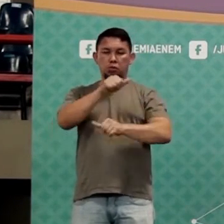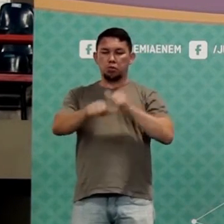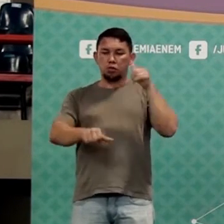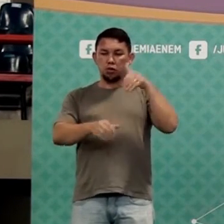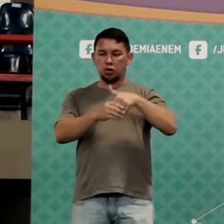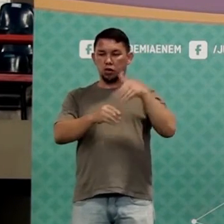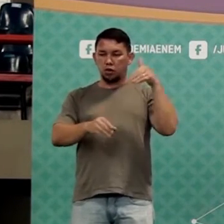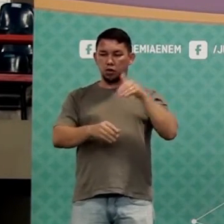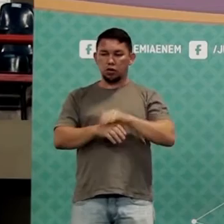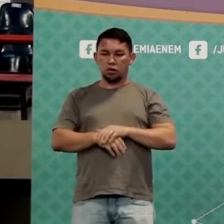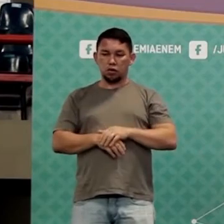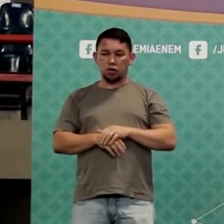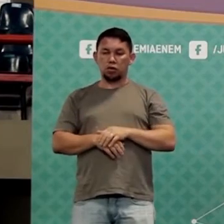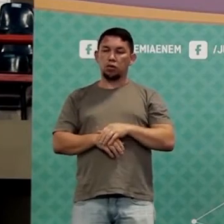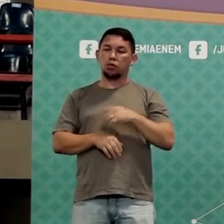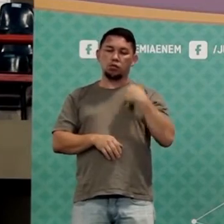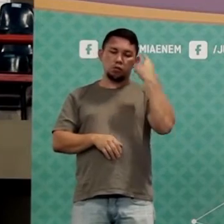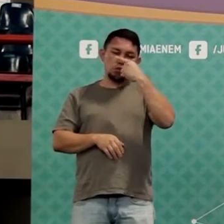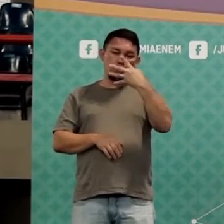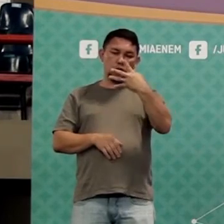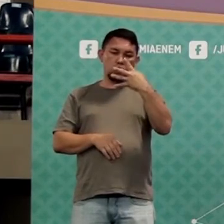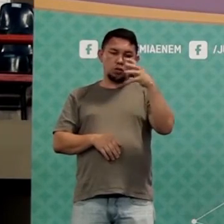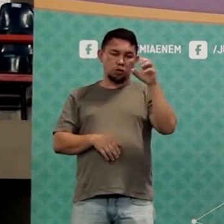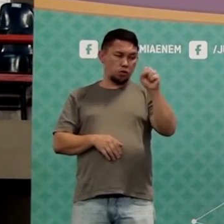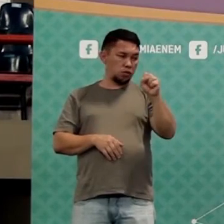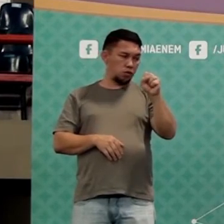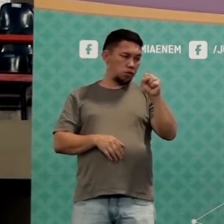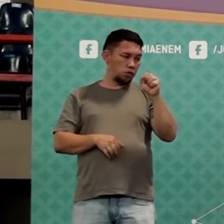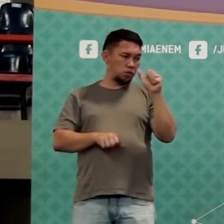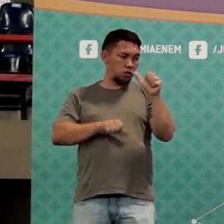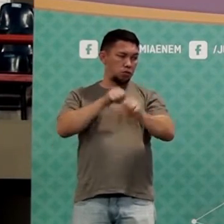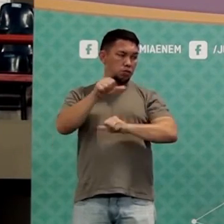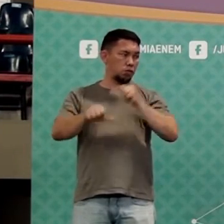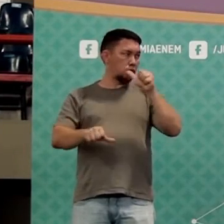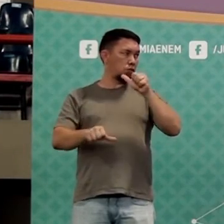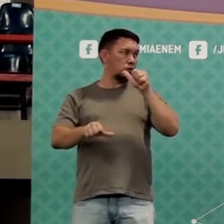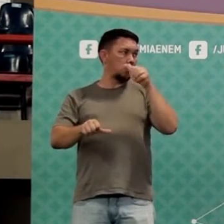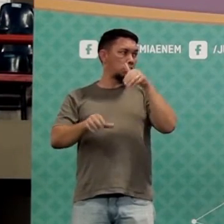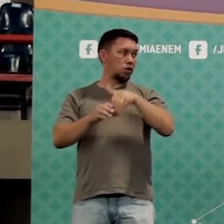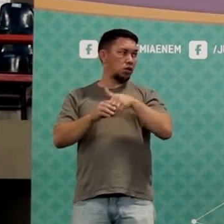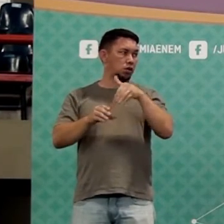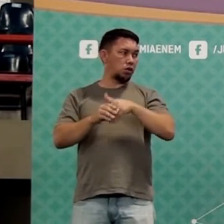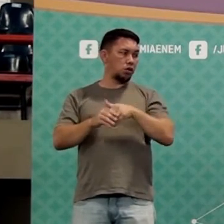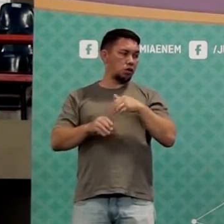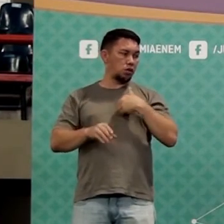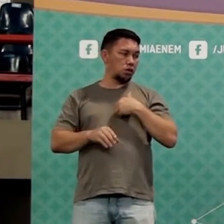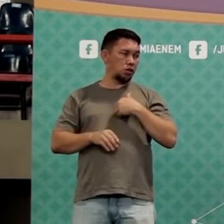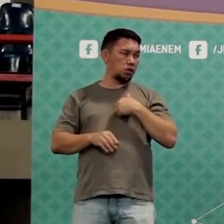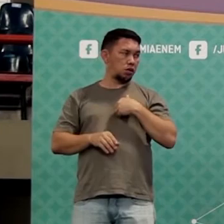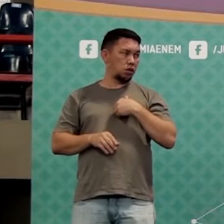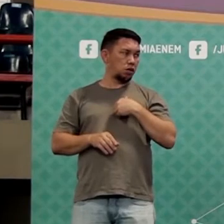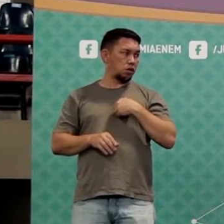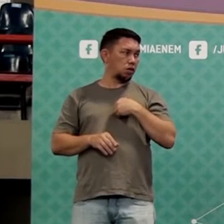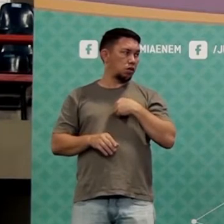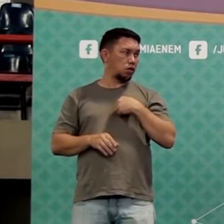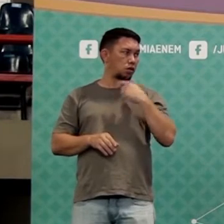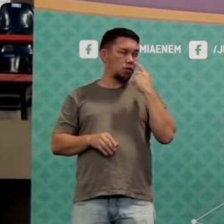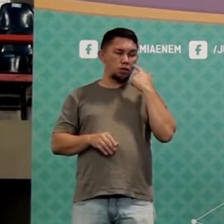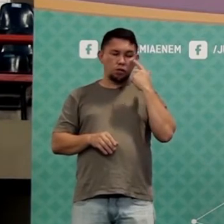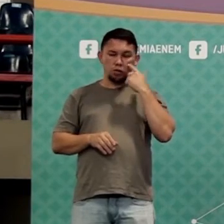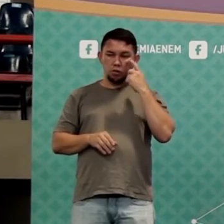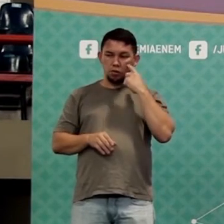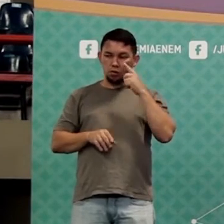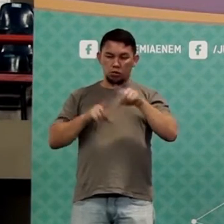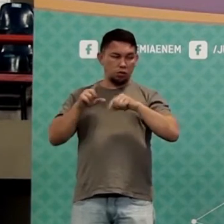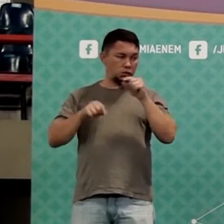voto. 48 horas depois, a população britânica mudava de voto. Não percebeu todo o impacto econômico.